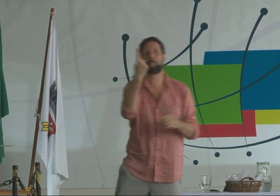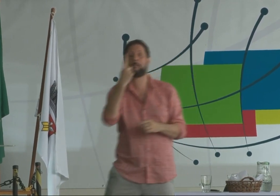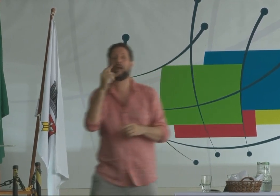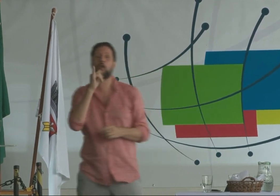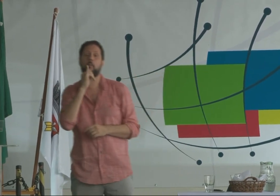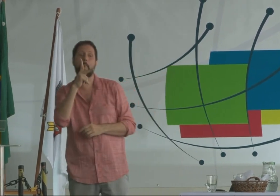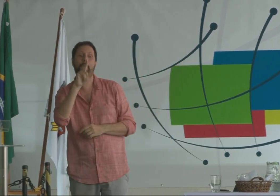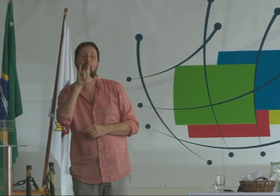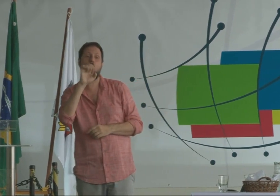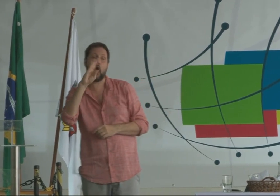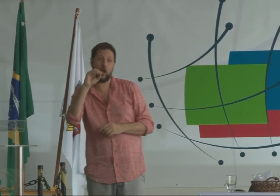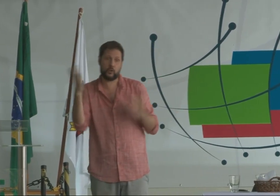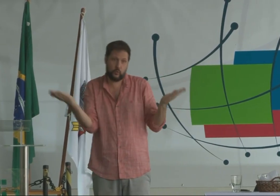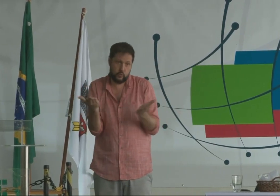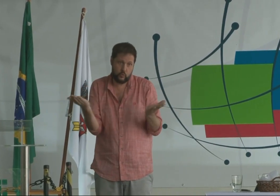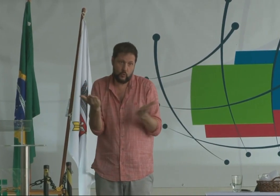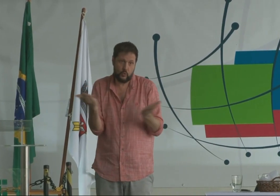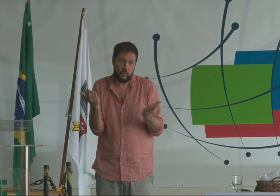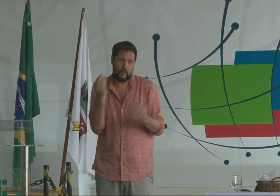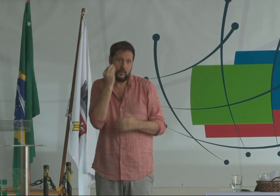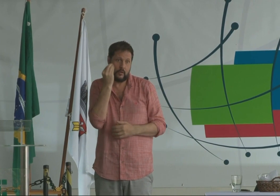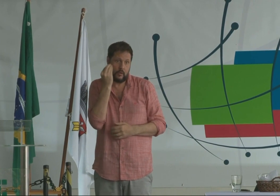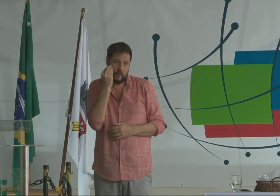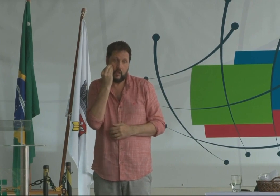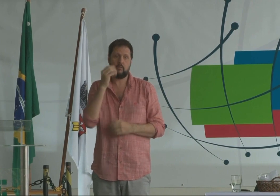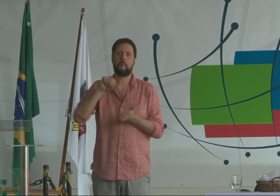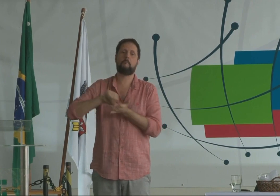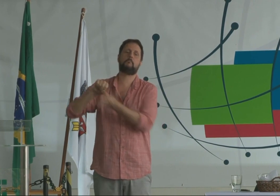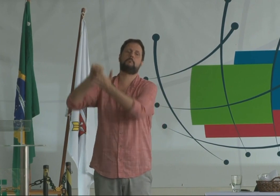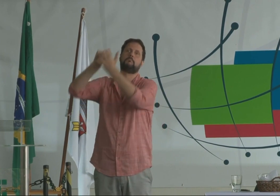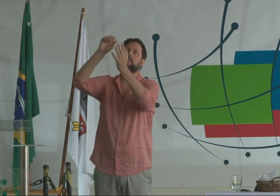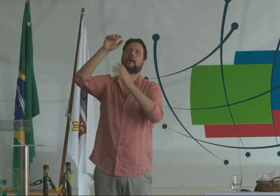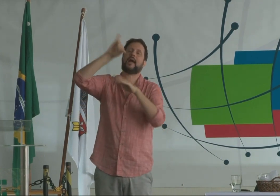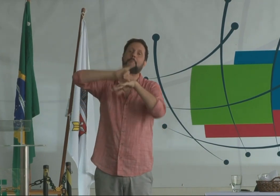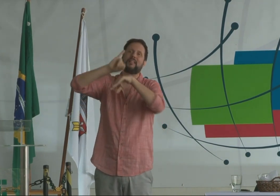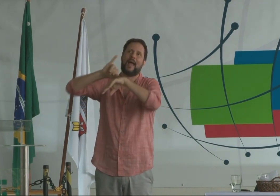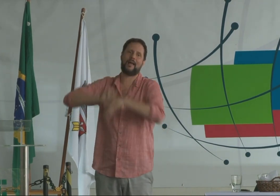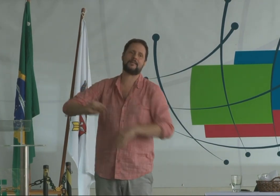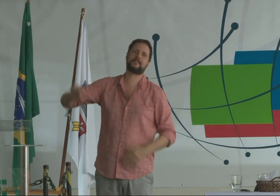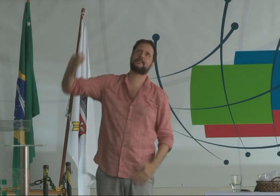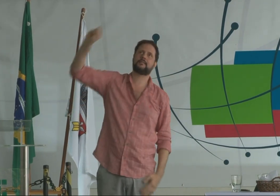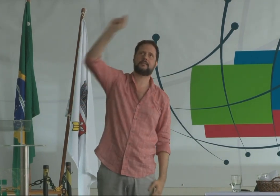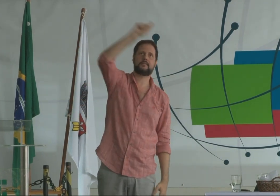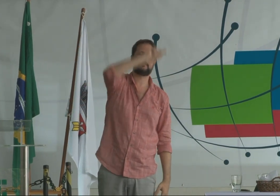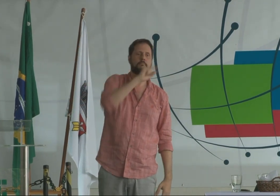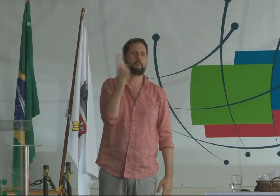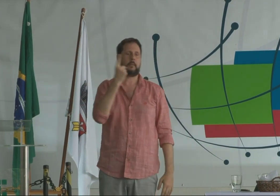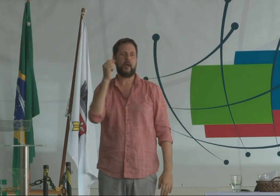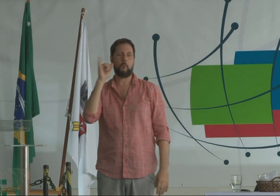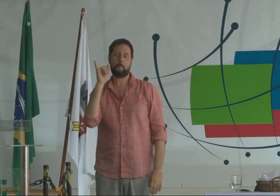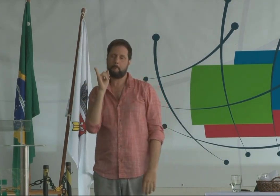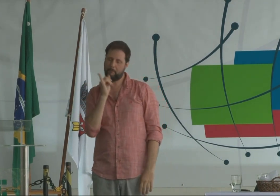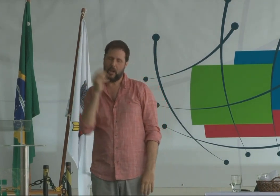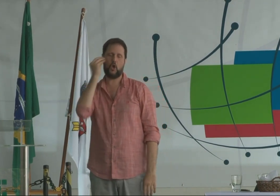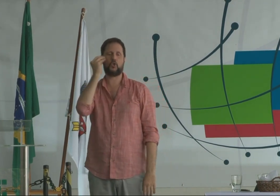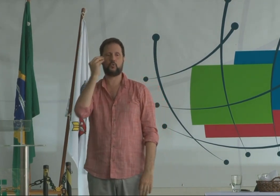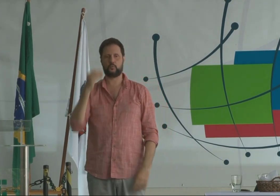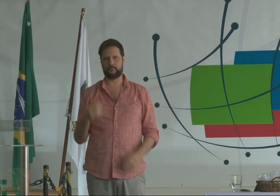Então, a gente é um piloto. É o início. Então, criar as escolas bilíngues nas capitais. Isso,